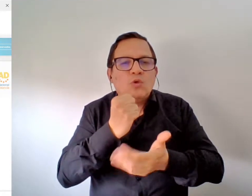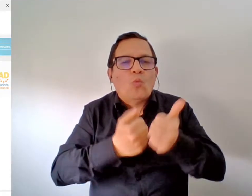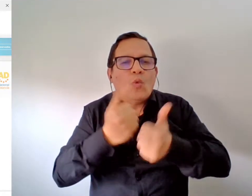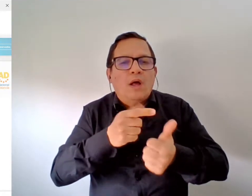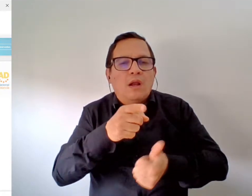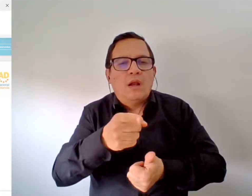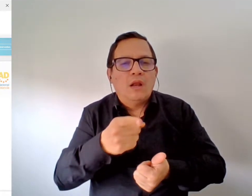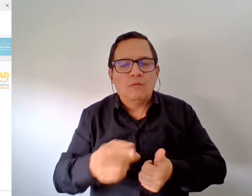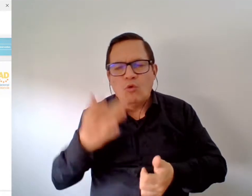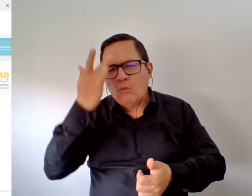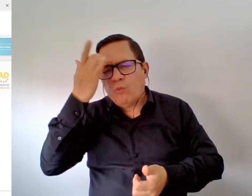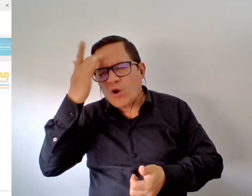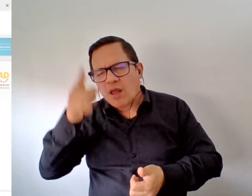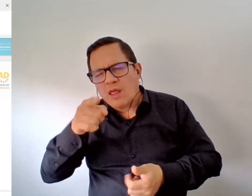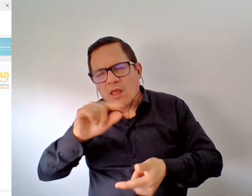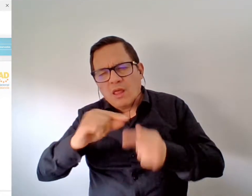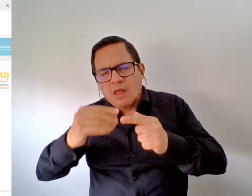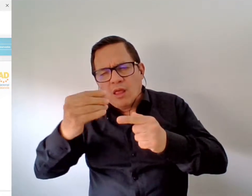Argumentos de la elección.